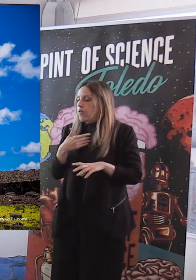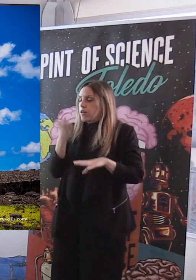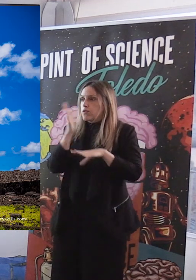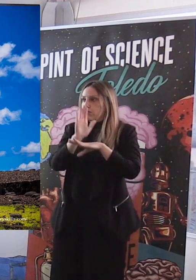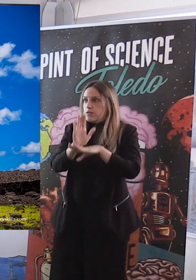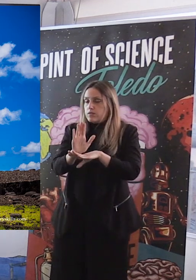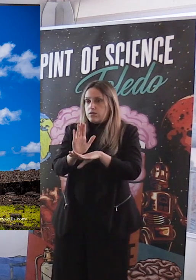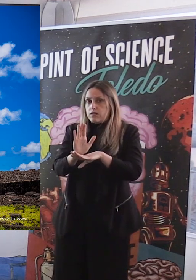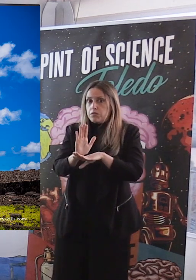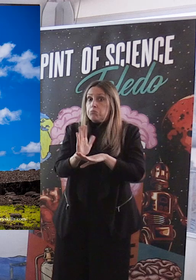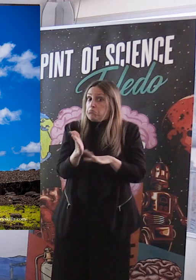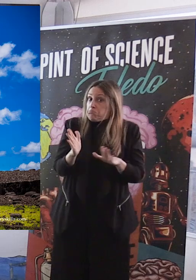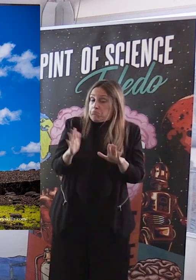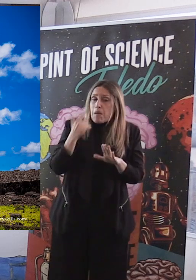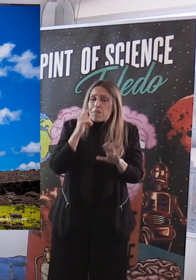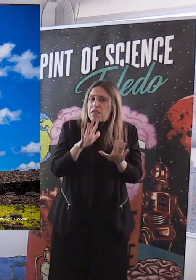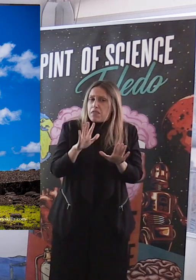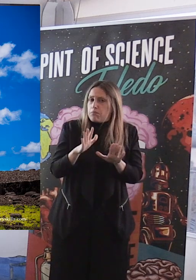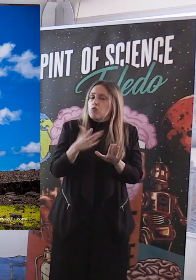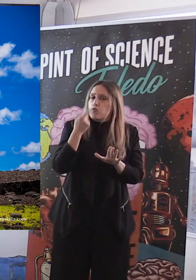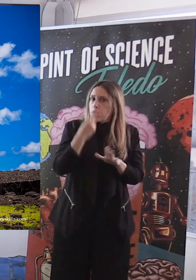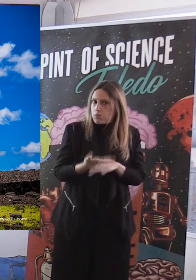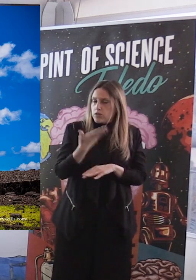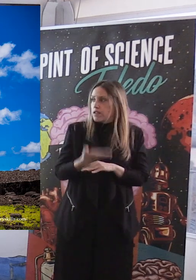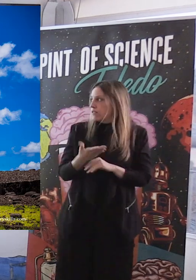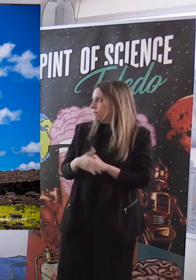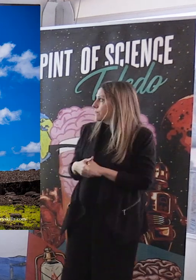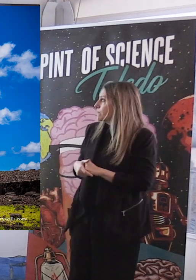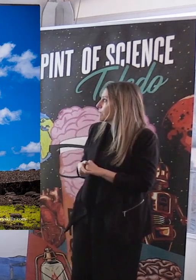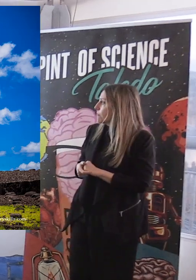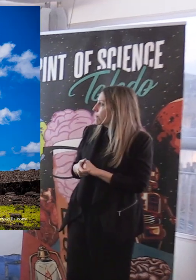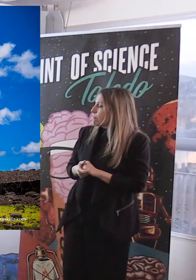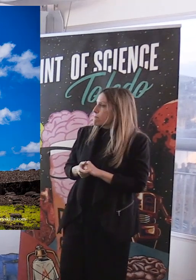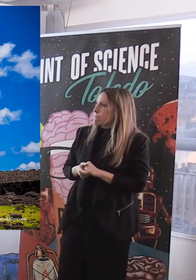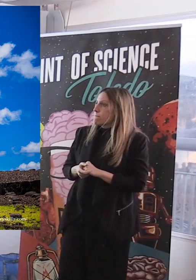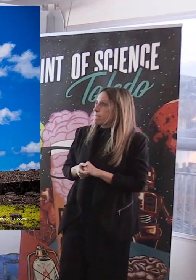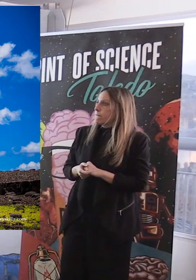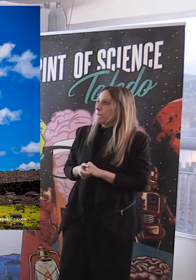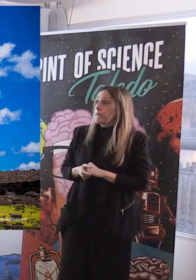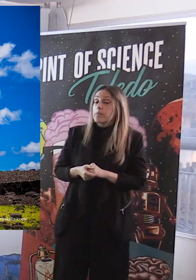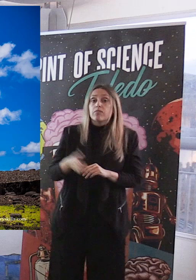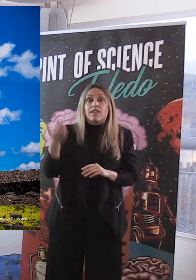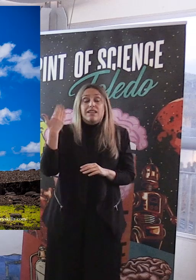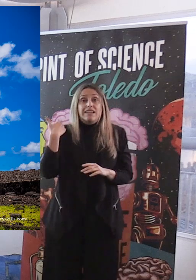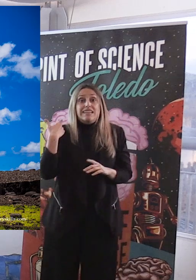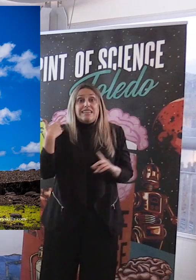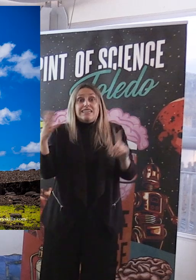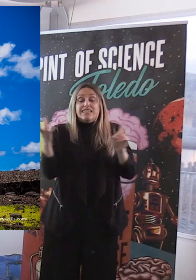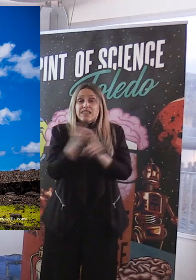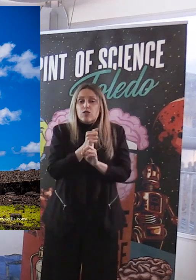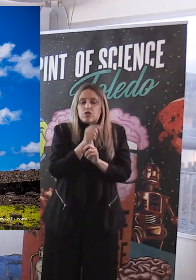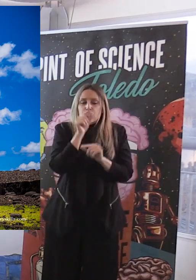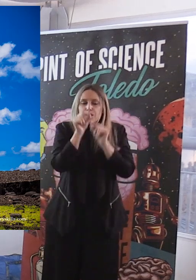el más prometedor, parece uno. Ok, es aquí. Se encontró en los microbios en